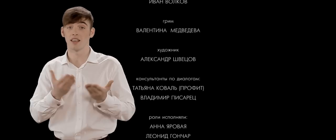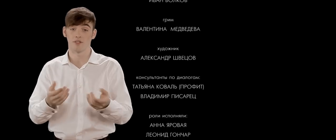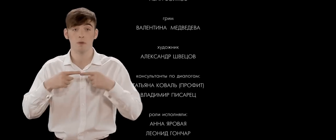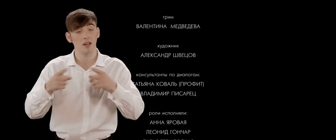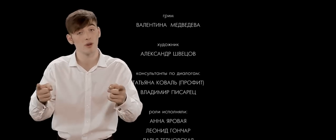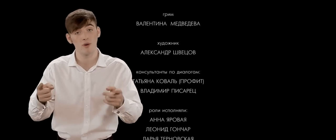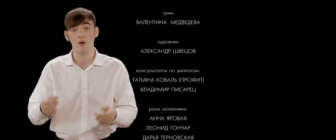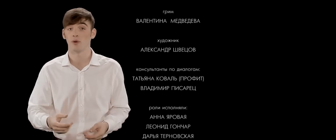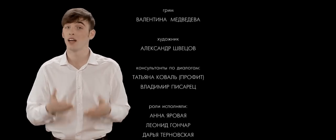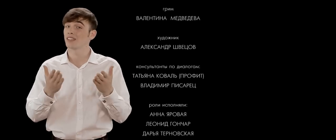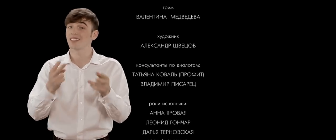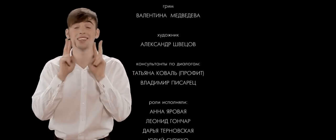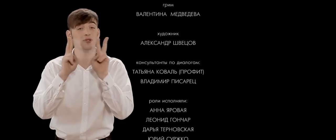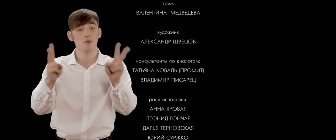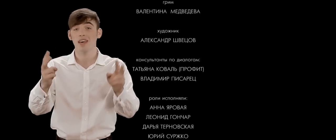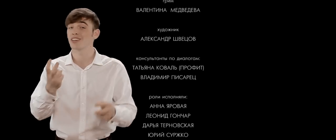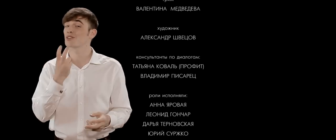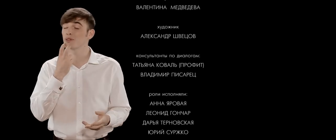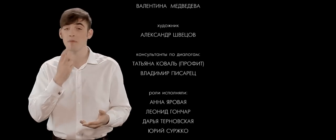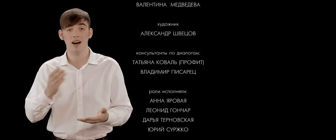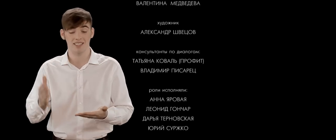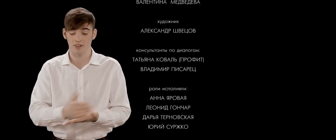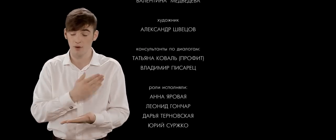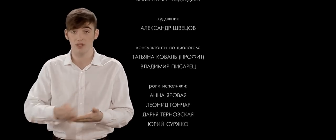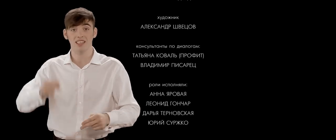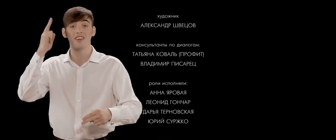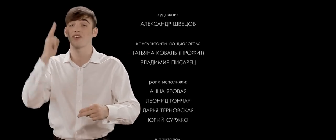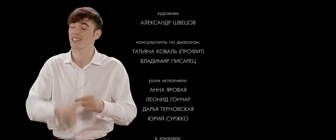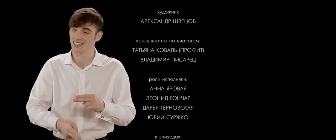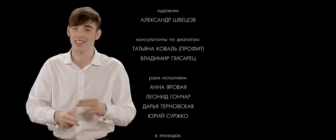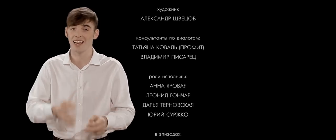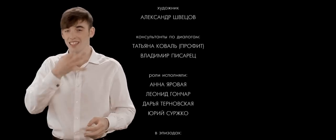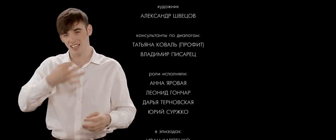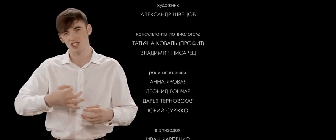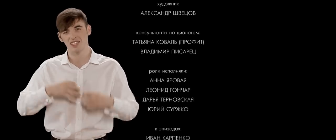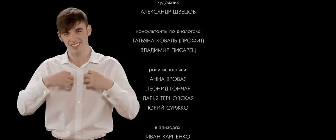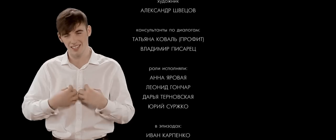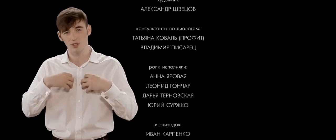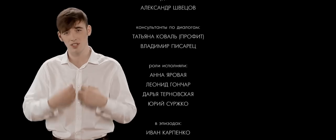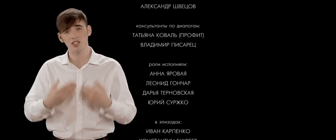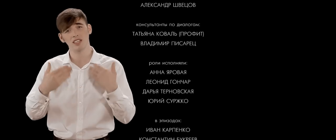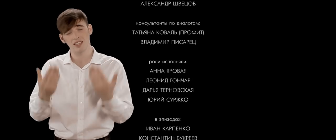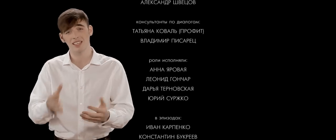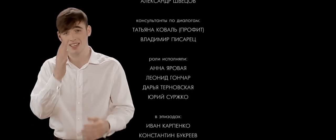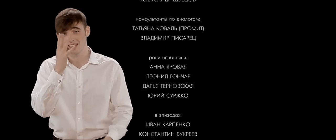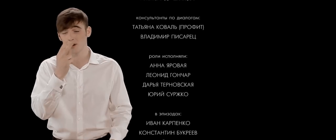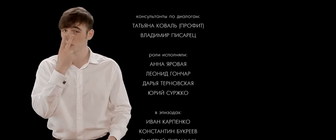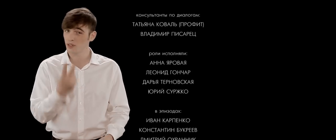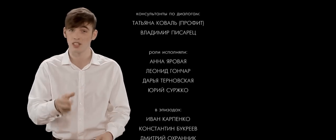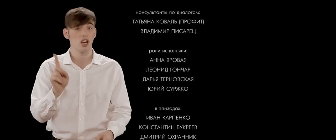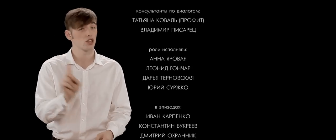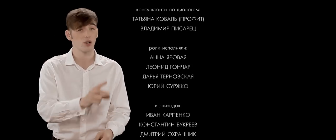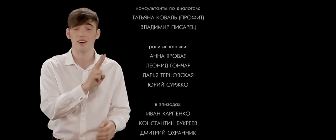будешь искренне, ведь по-другому ты не умеешь улыбаться вовсе. И в конце скажи, загрустишь ли ты,